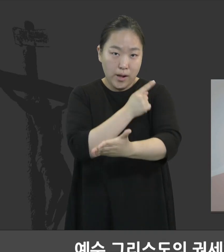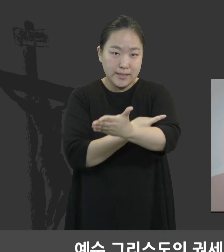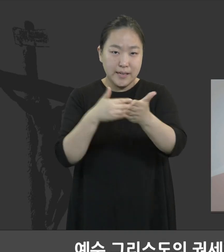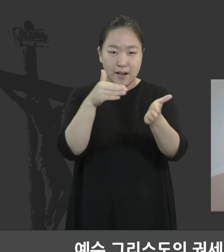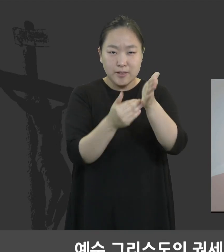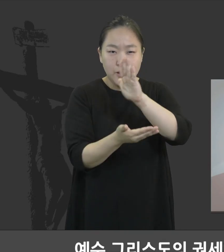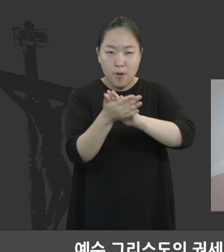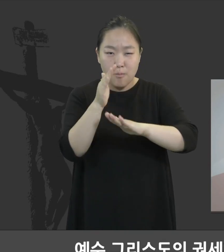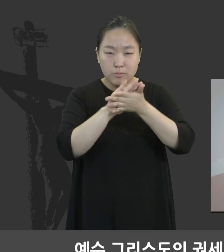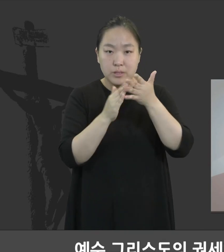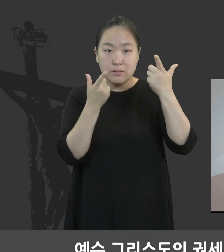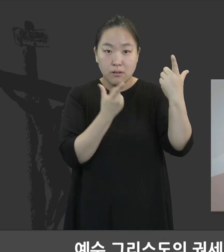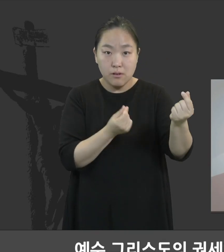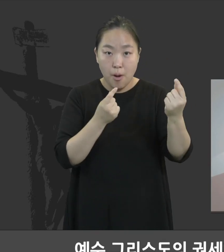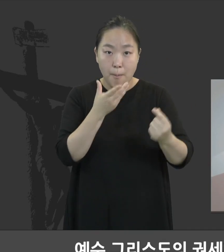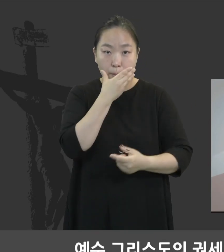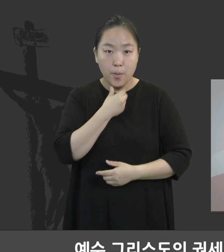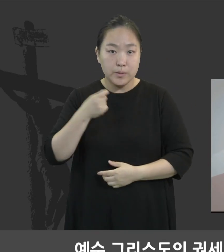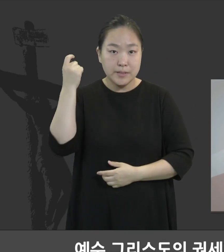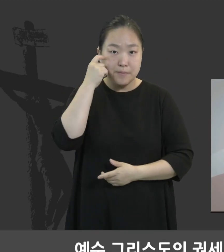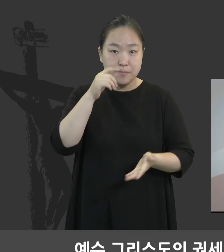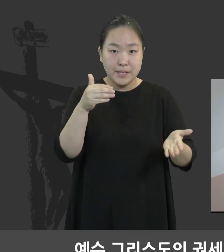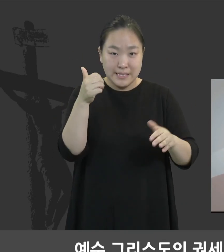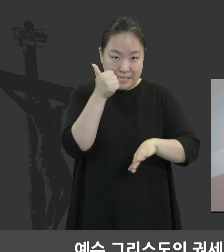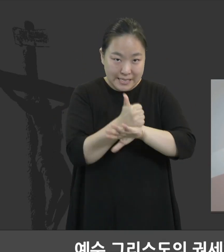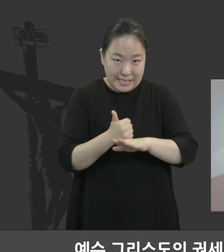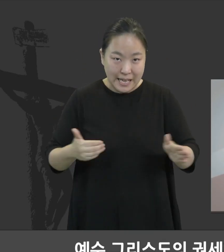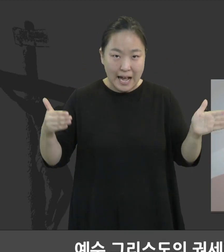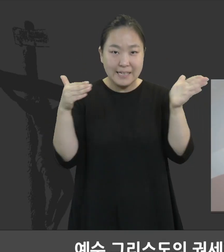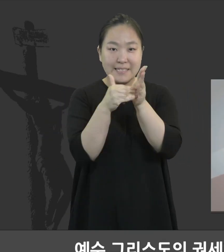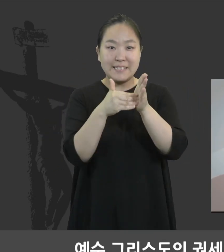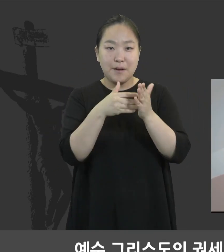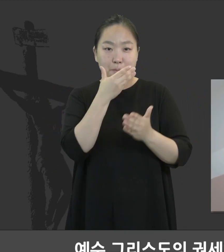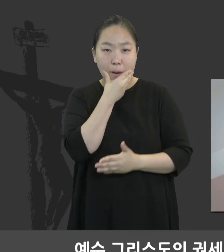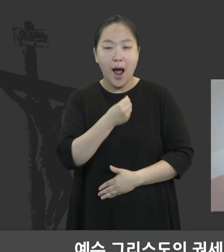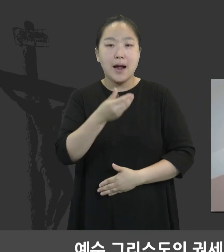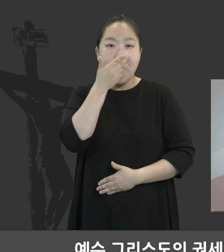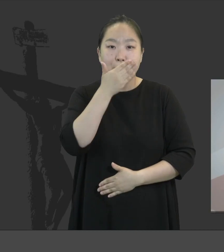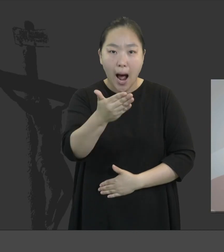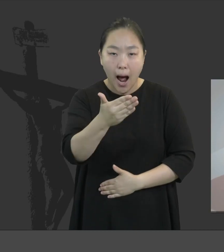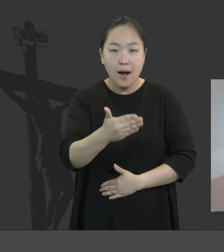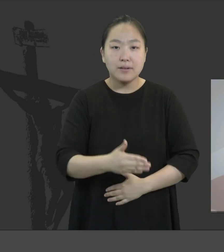없듯 그의 복음 또한 땅끝까지 이르게 하십니다.